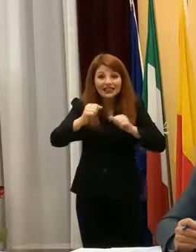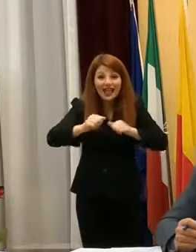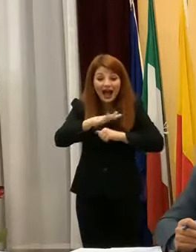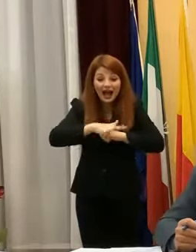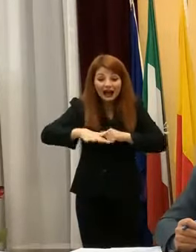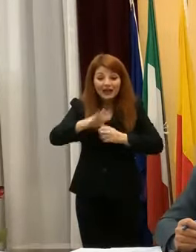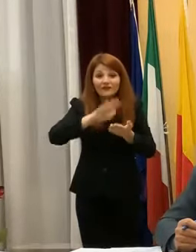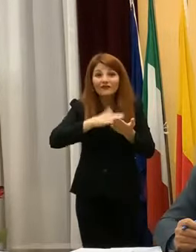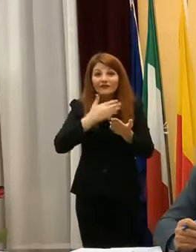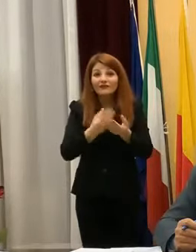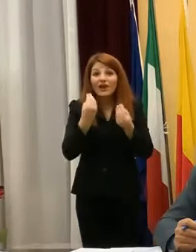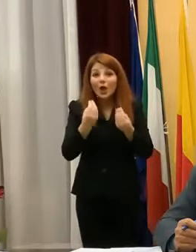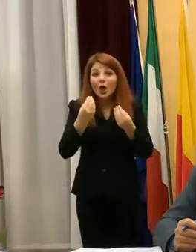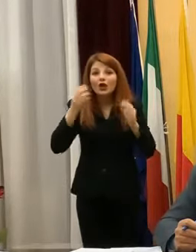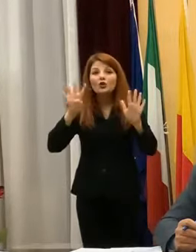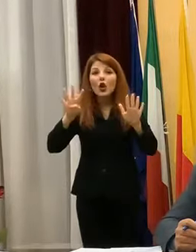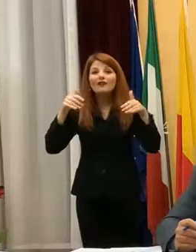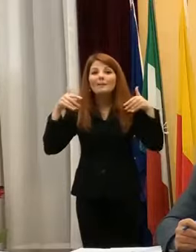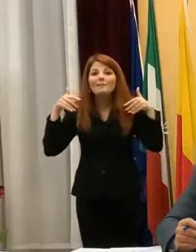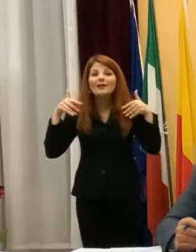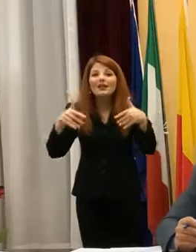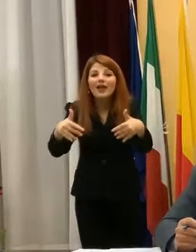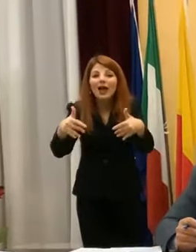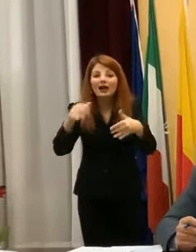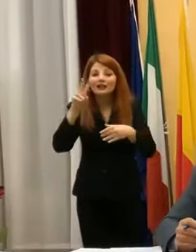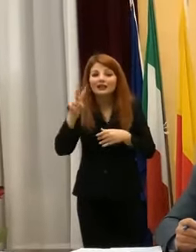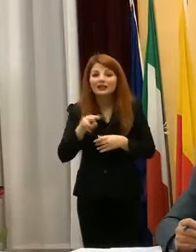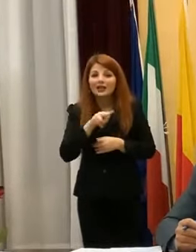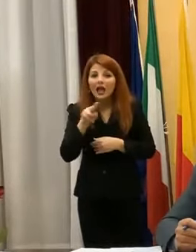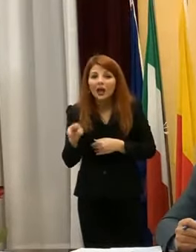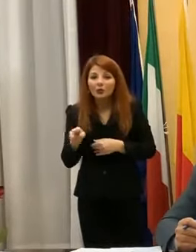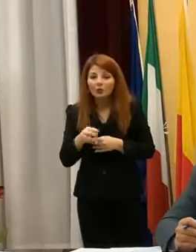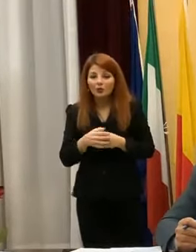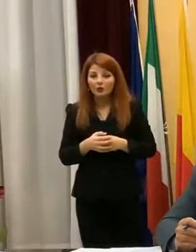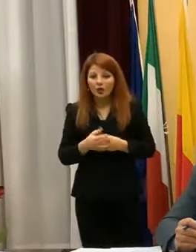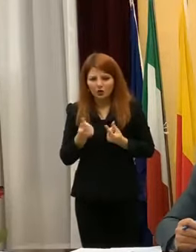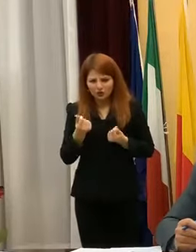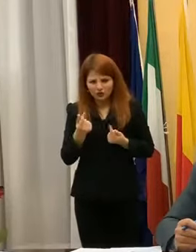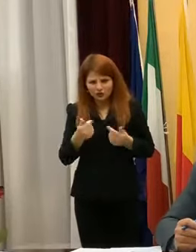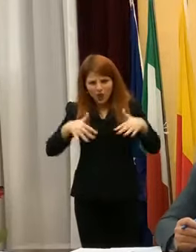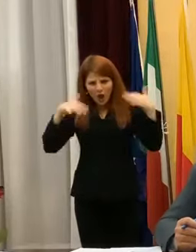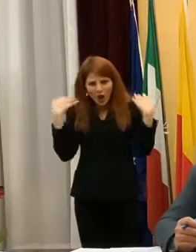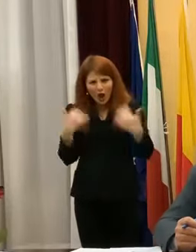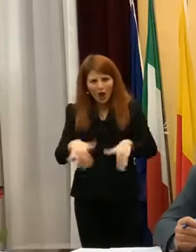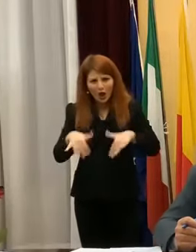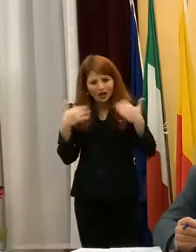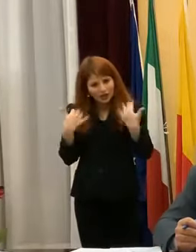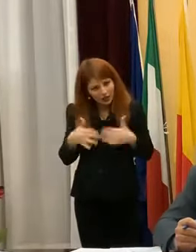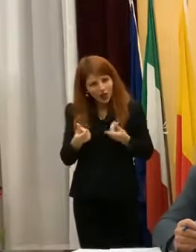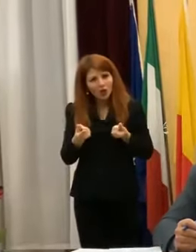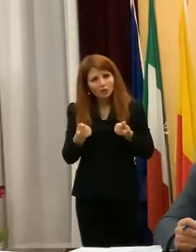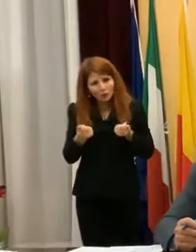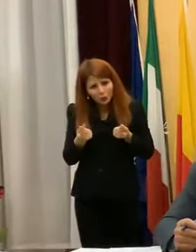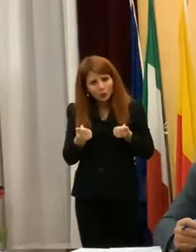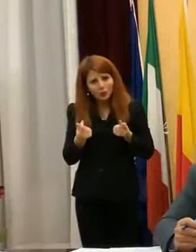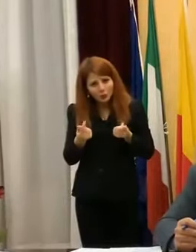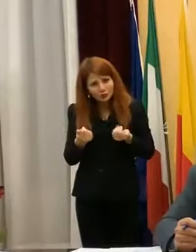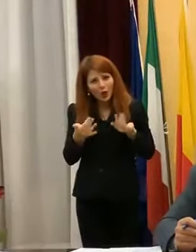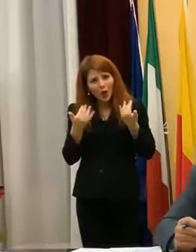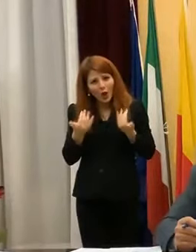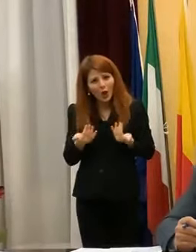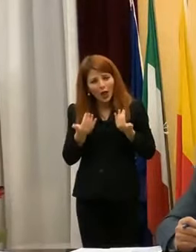nonostante tutta questa montagna di soldi che girano, tutti gli interessi, il grumo